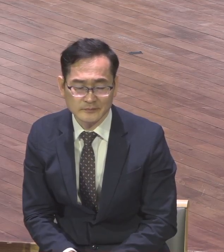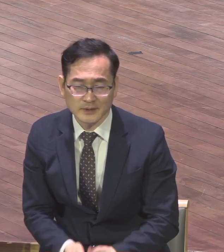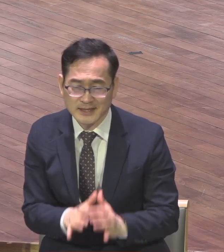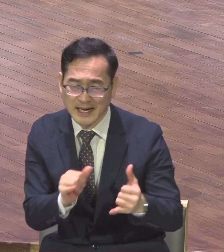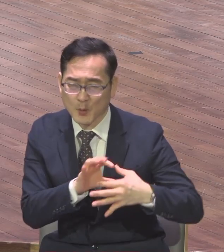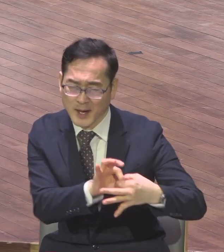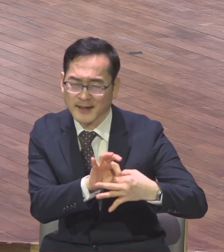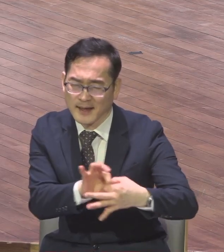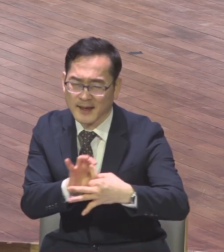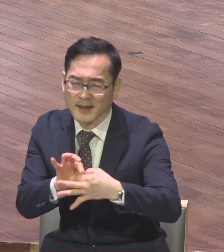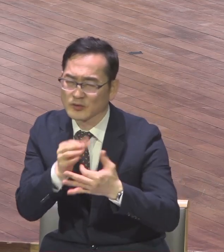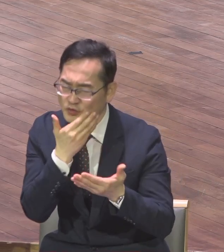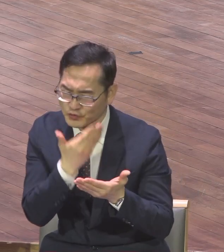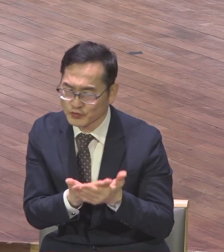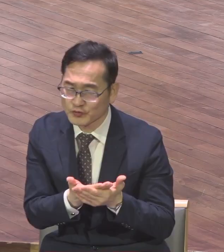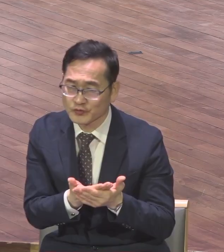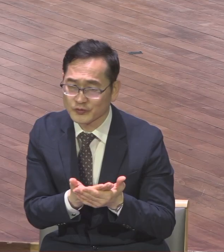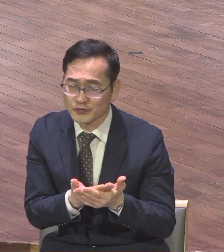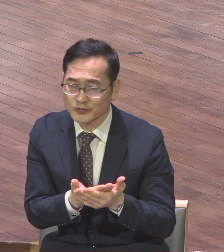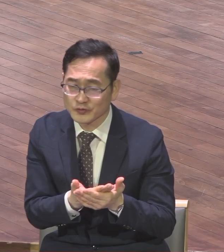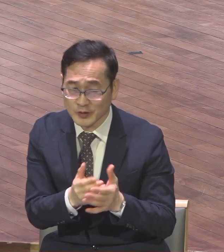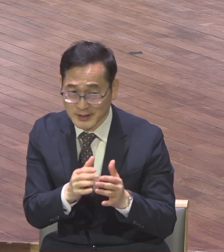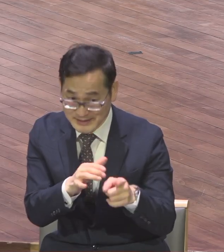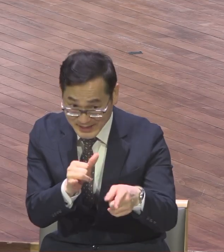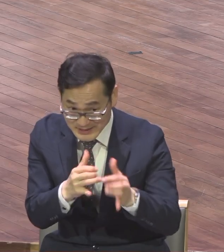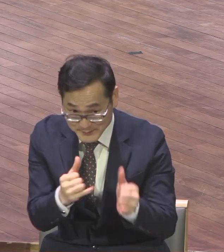중요하지만은 이게 정말 하나님의 뜻이 뭐냐?